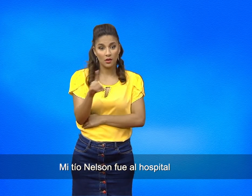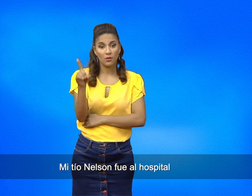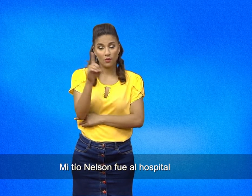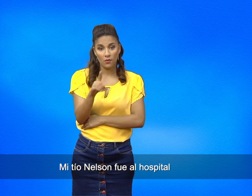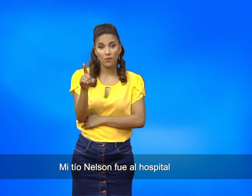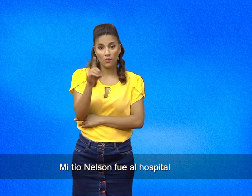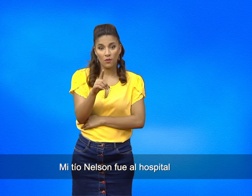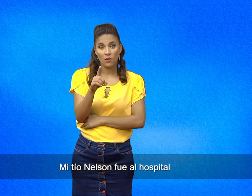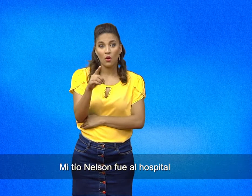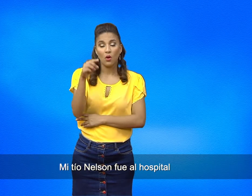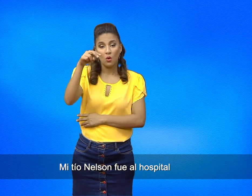mi tío